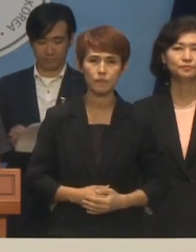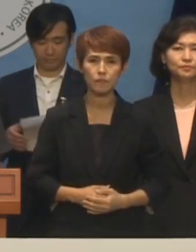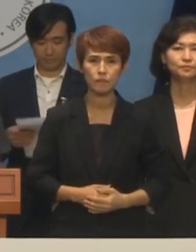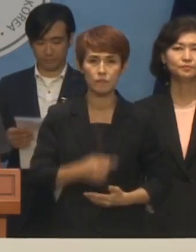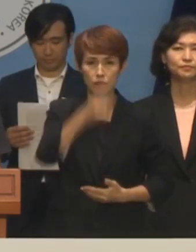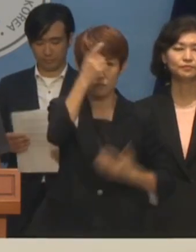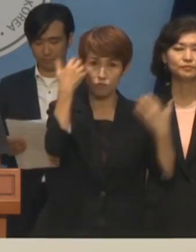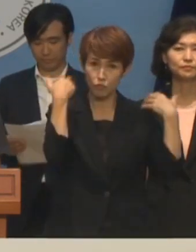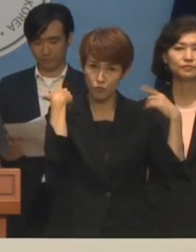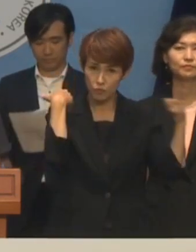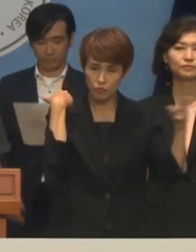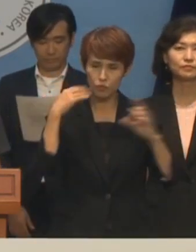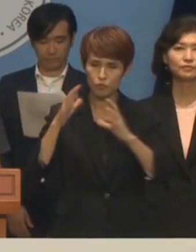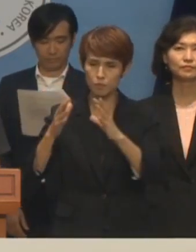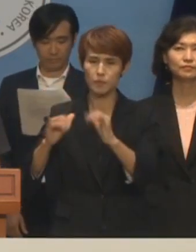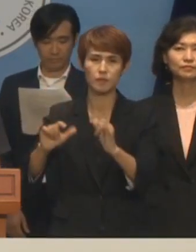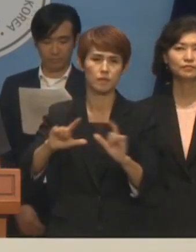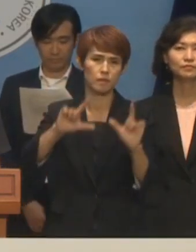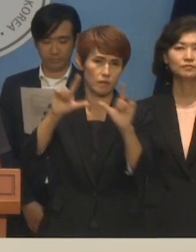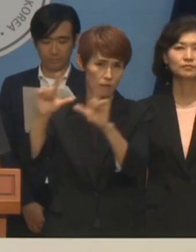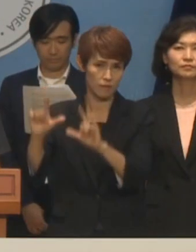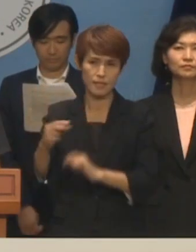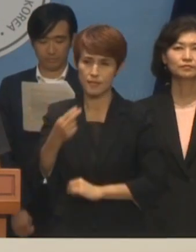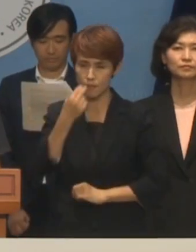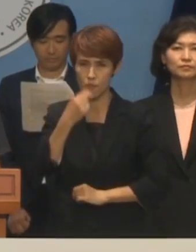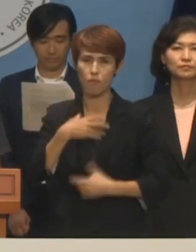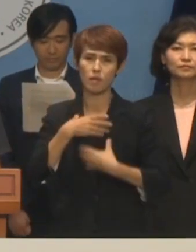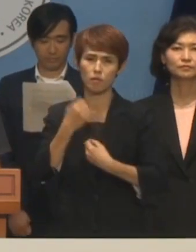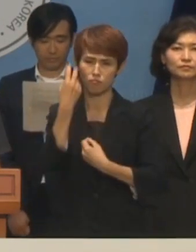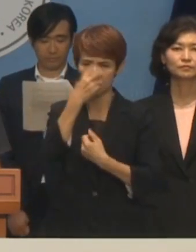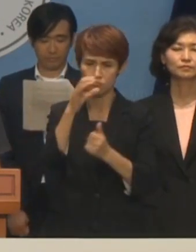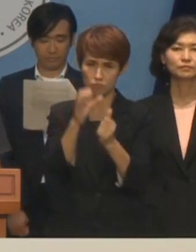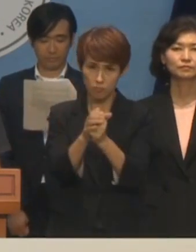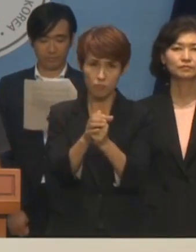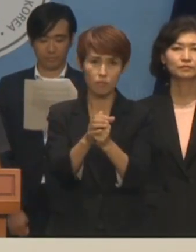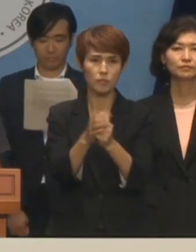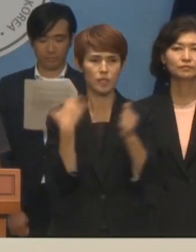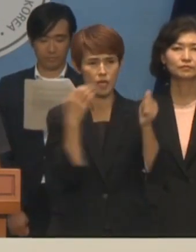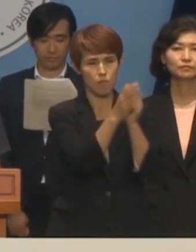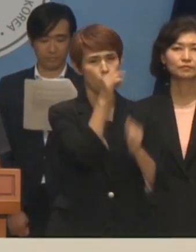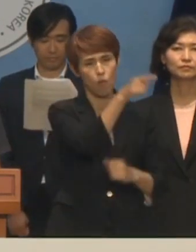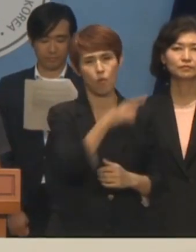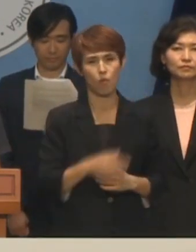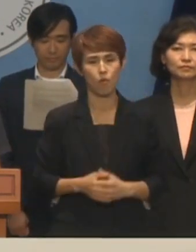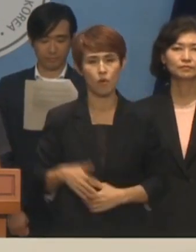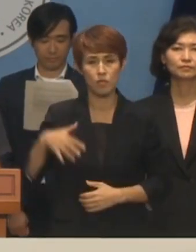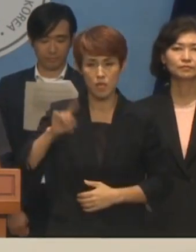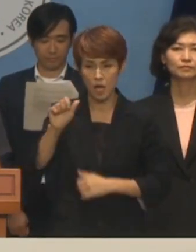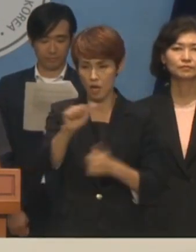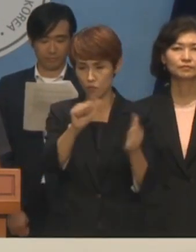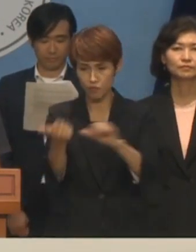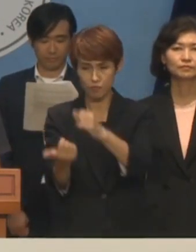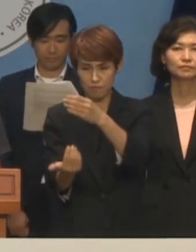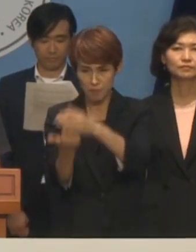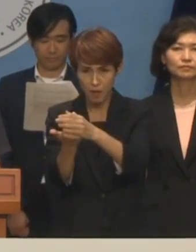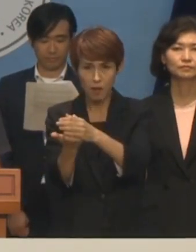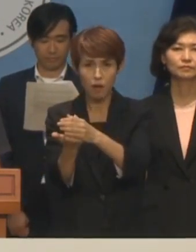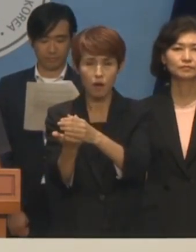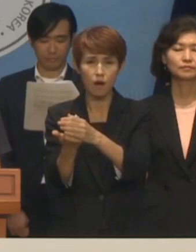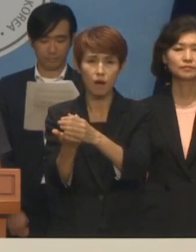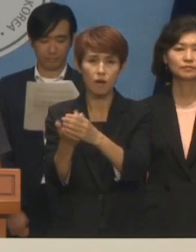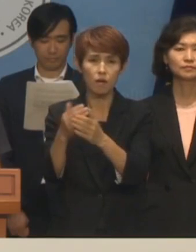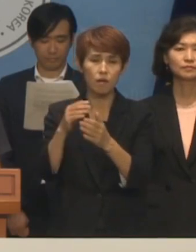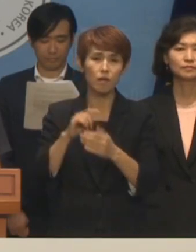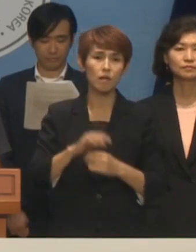국가는 국민의 생명과 안전을 지킬 책임이 있습니다. 그러나 이 해병대원의 죽음 앞에서 국가는